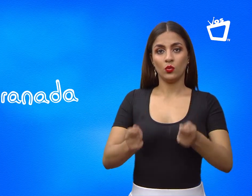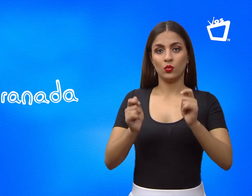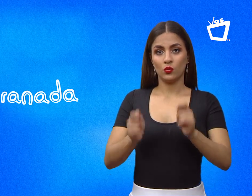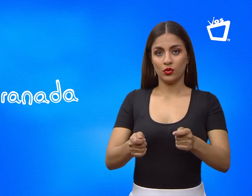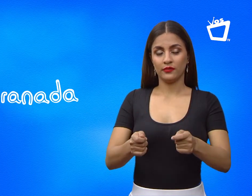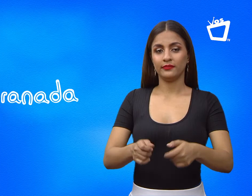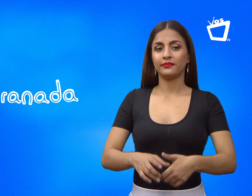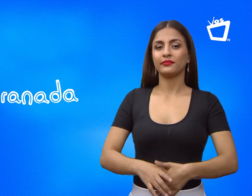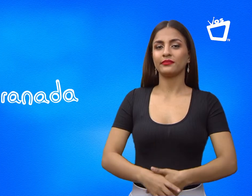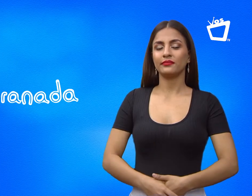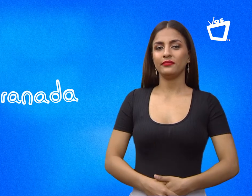Granada.